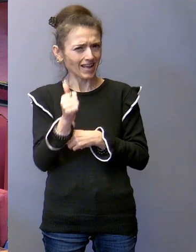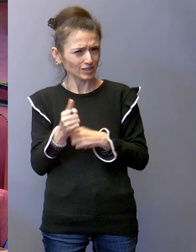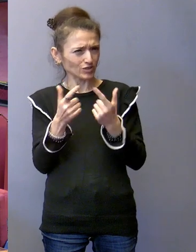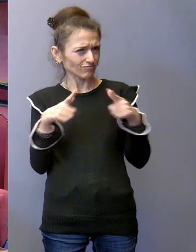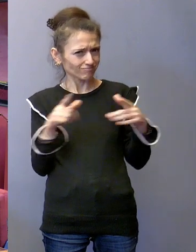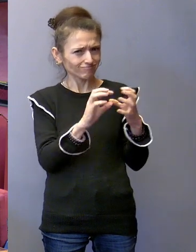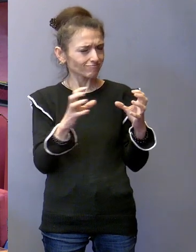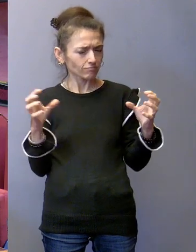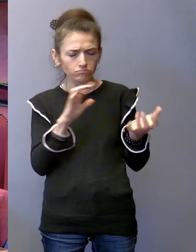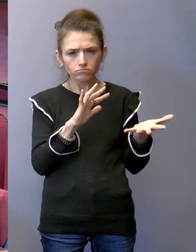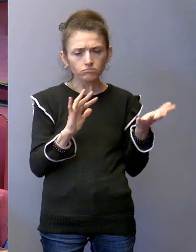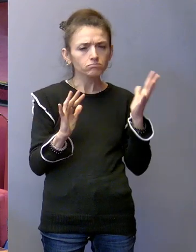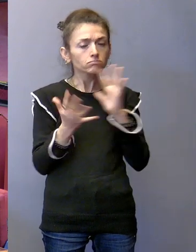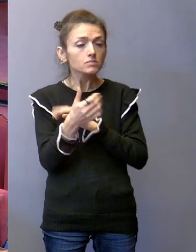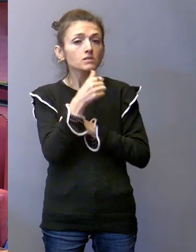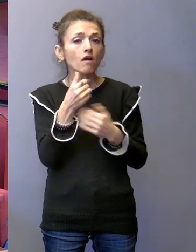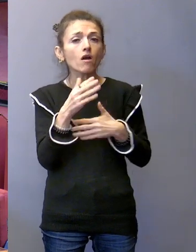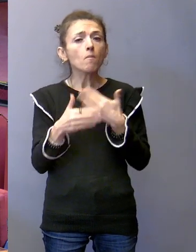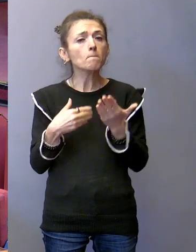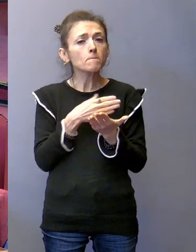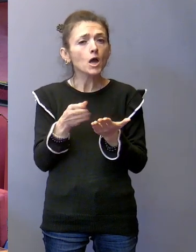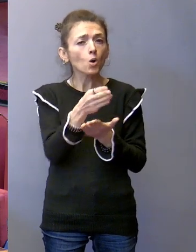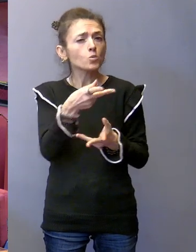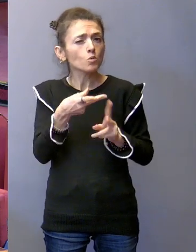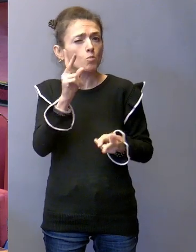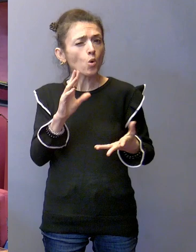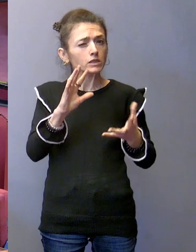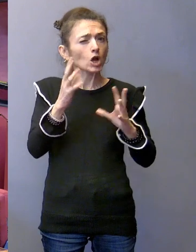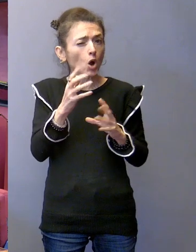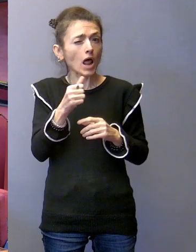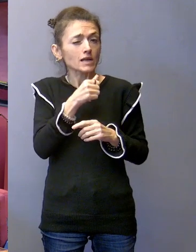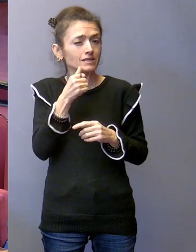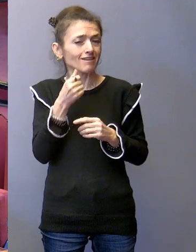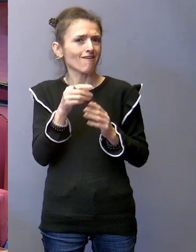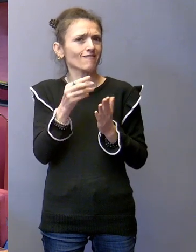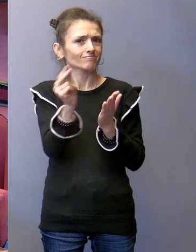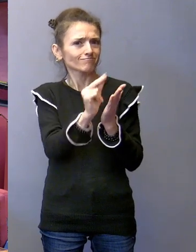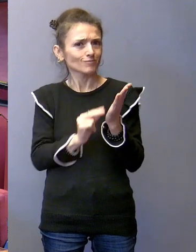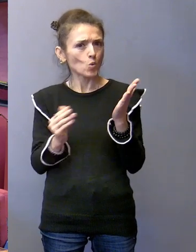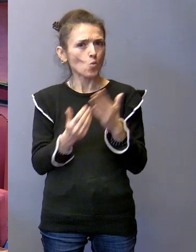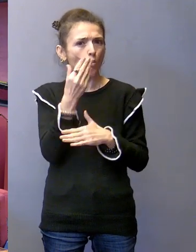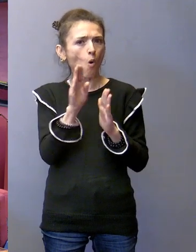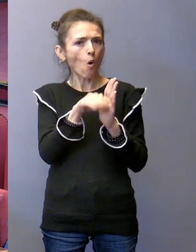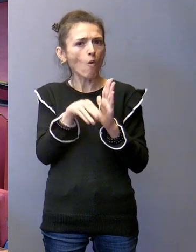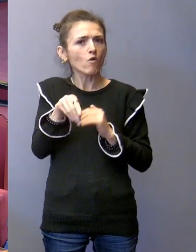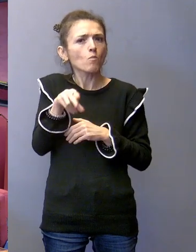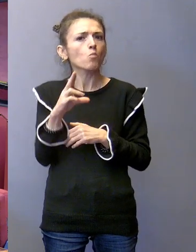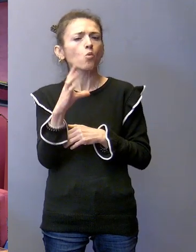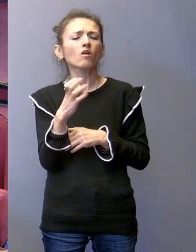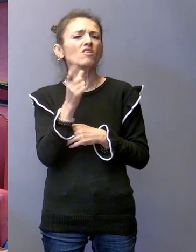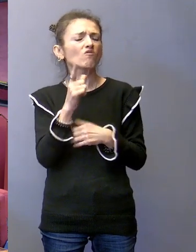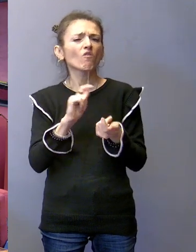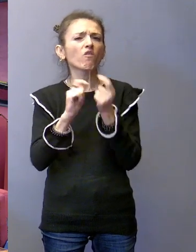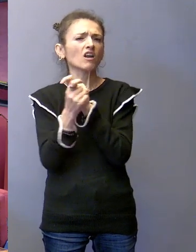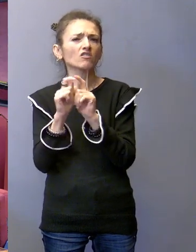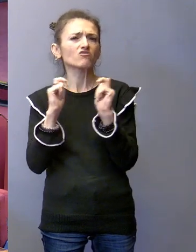richiedere un percorso ben più articolato che riguarderebbe la stesura di un nuovo Puk e non una variante generale chiamando la variante tra virgolette perché